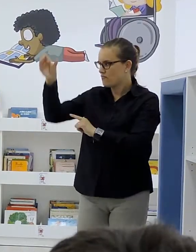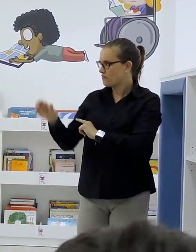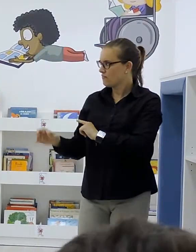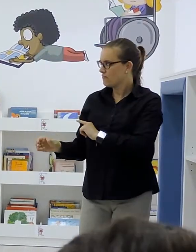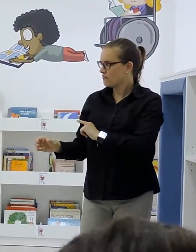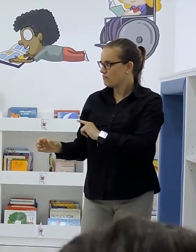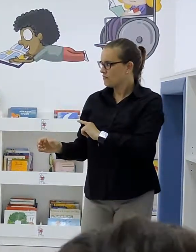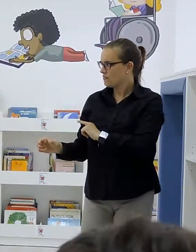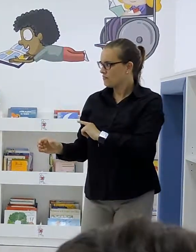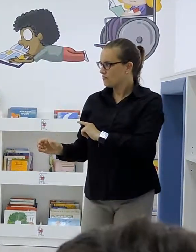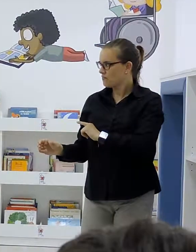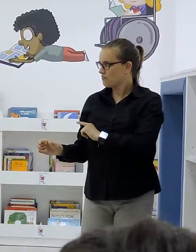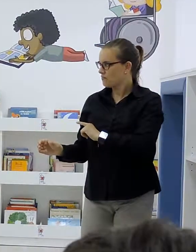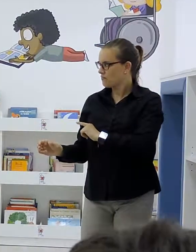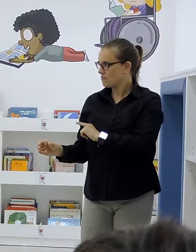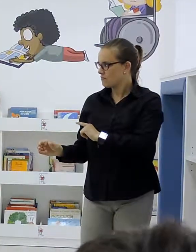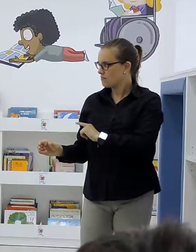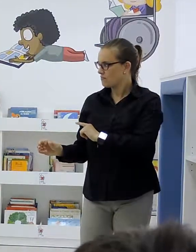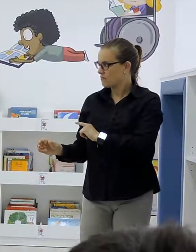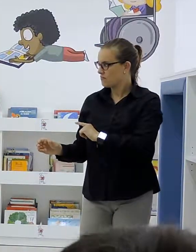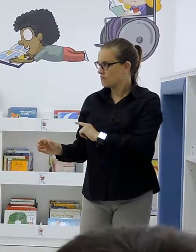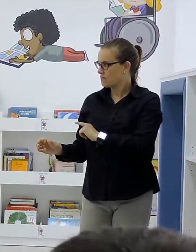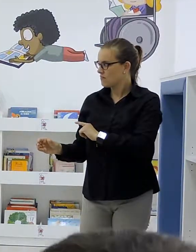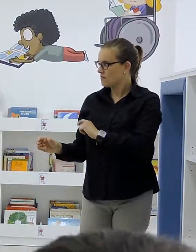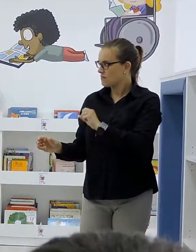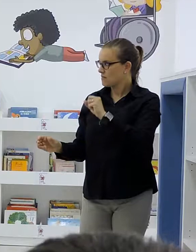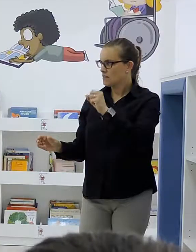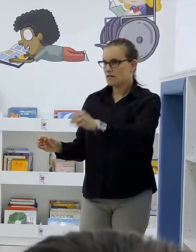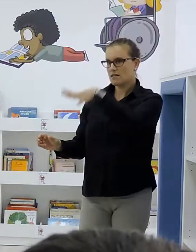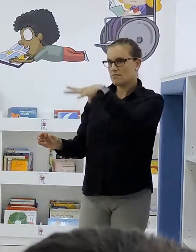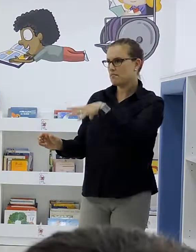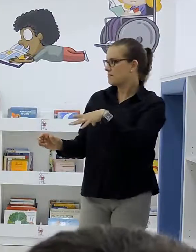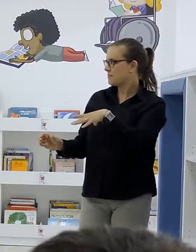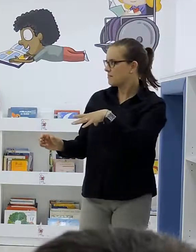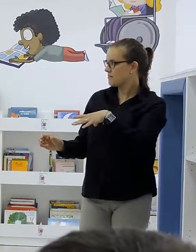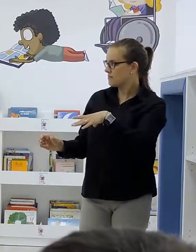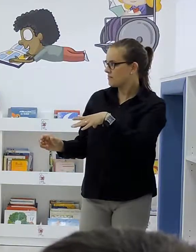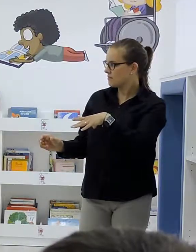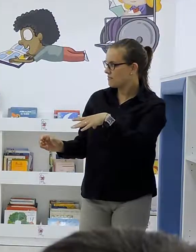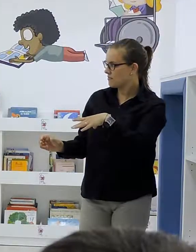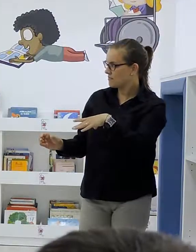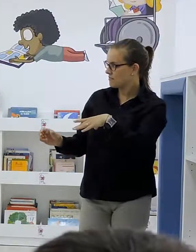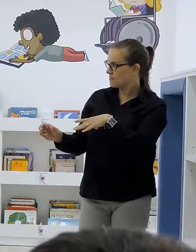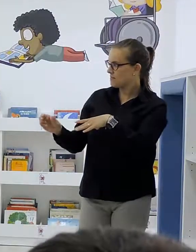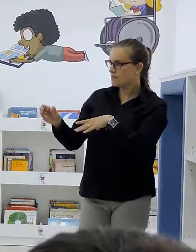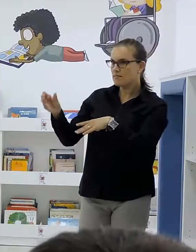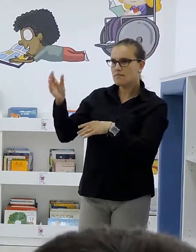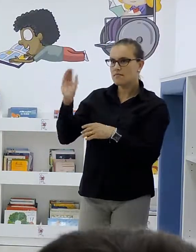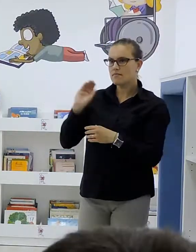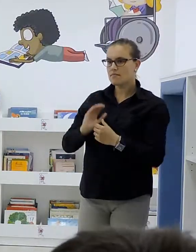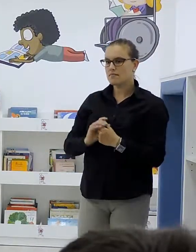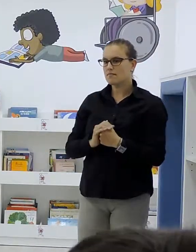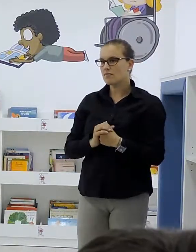hay que taparlos con la caja. Dar un pase mágico para que aquí esté el 1, el 2,